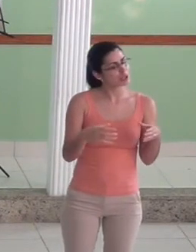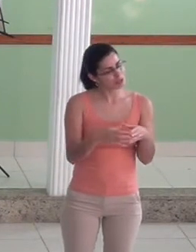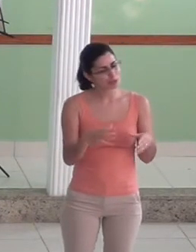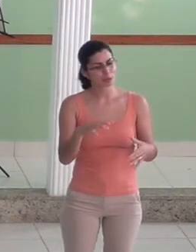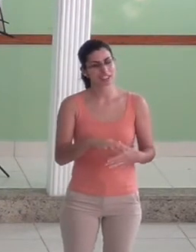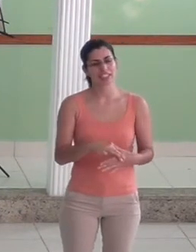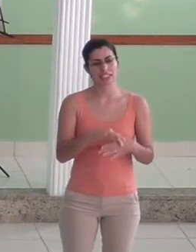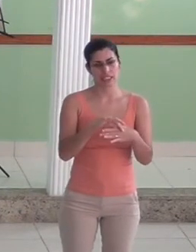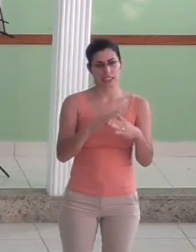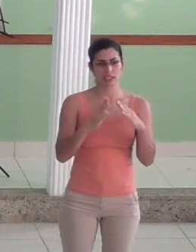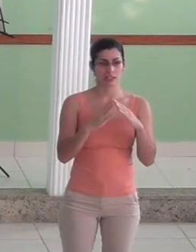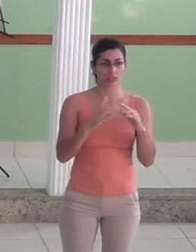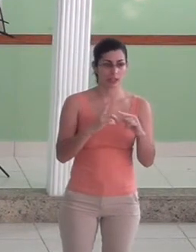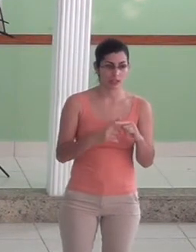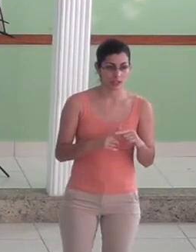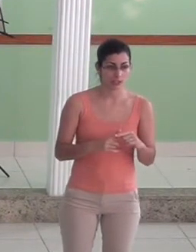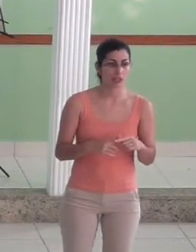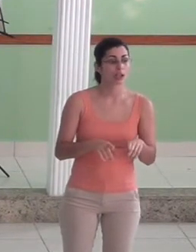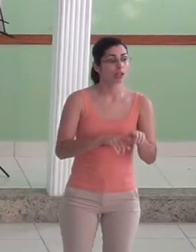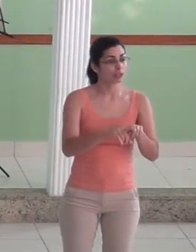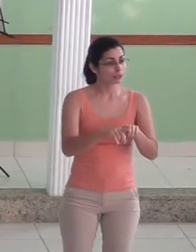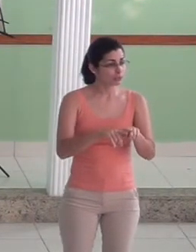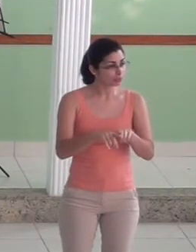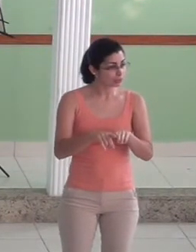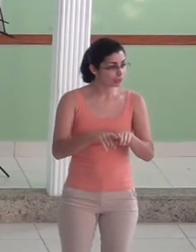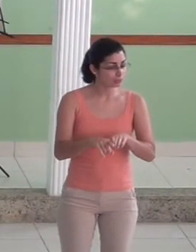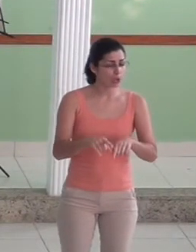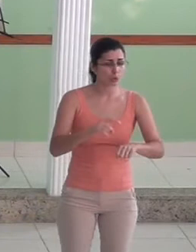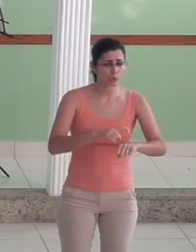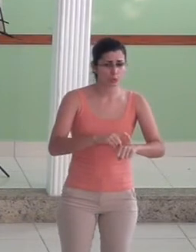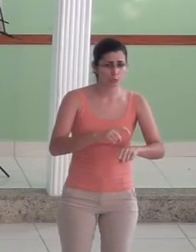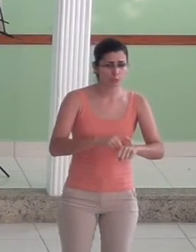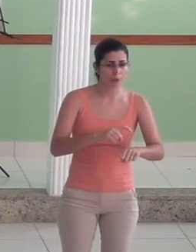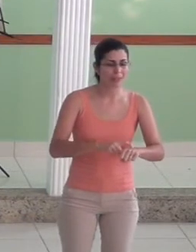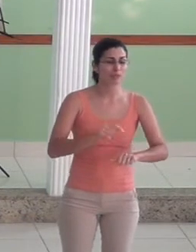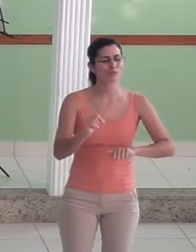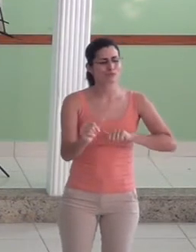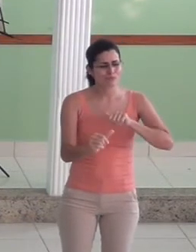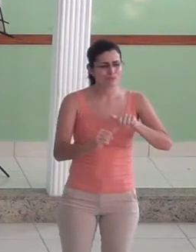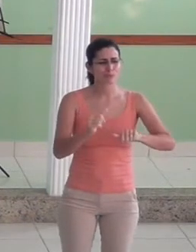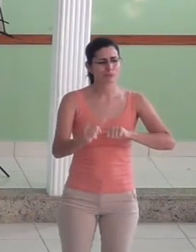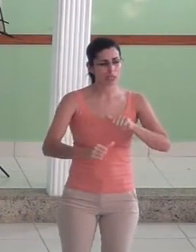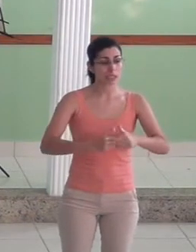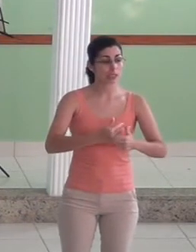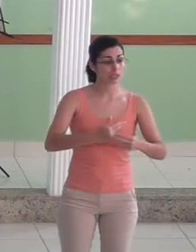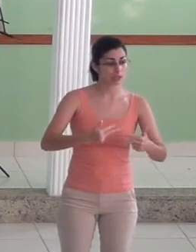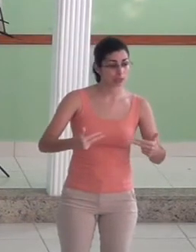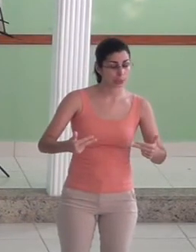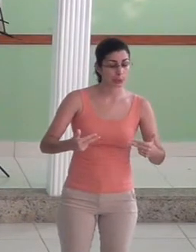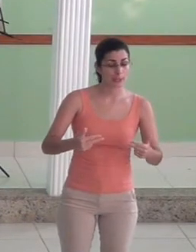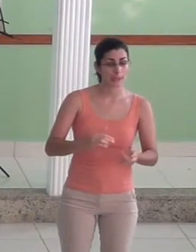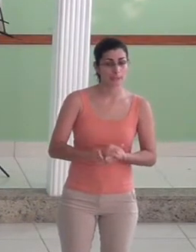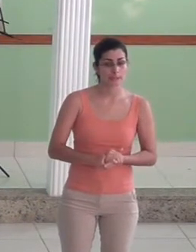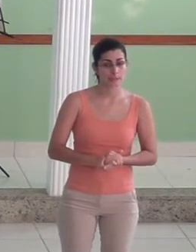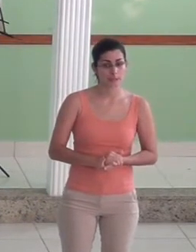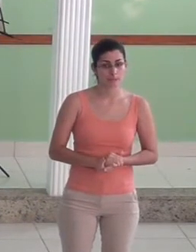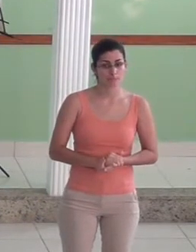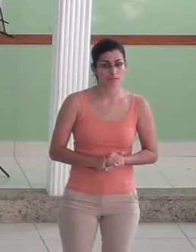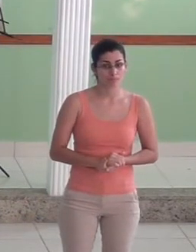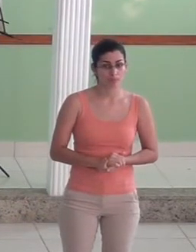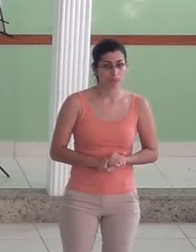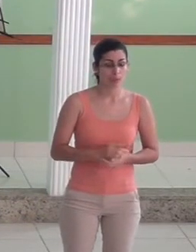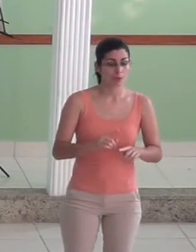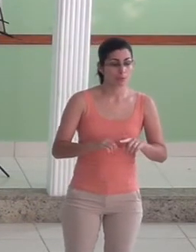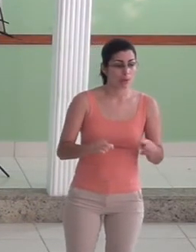igreja. São esses irmãos que, nesse momento de transição, enquanto a igreja